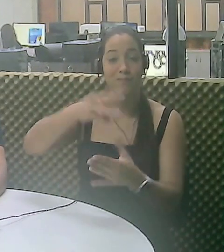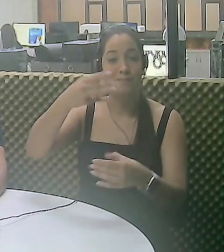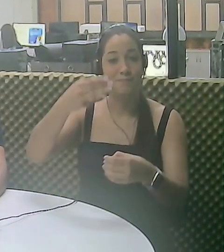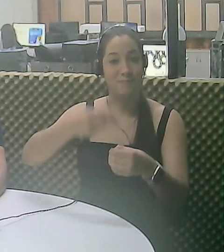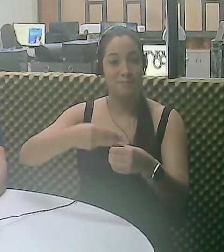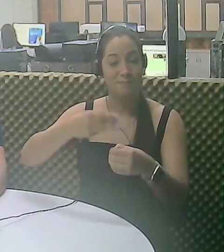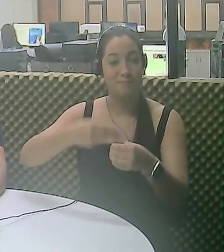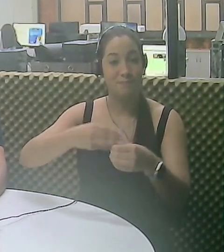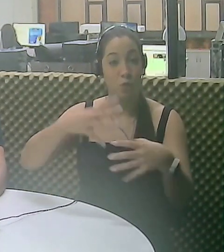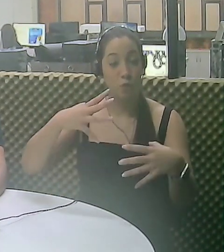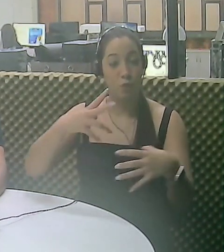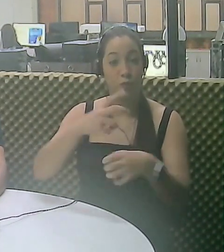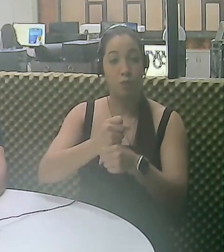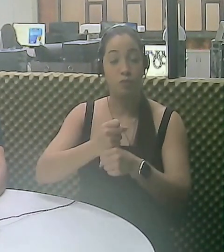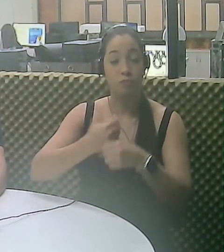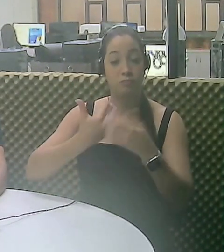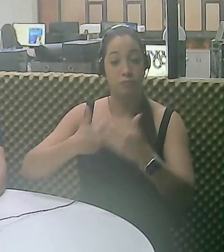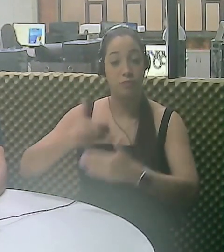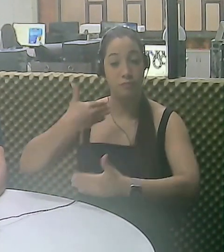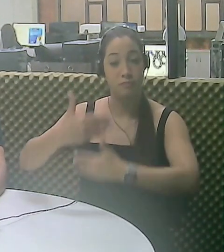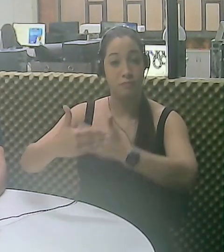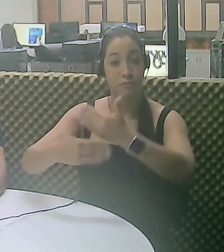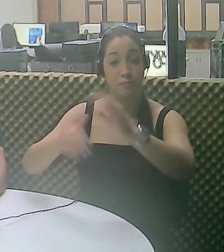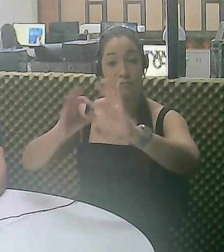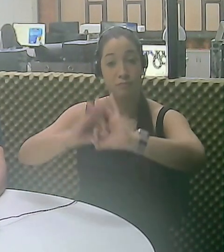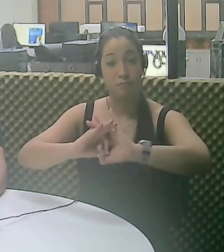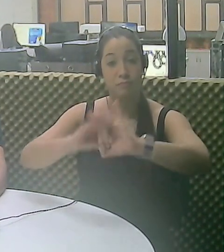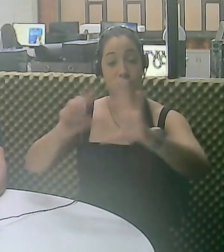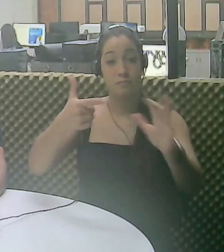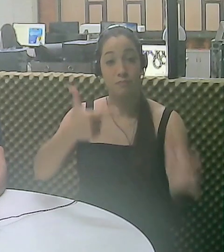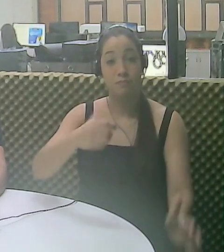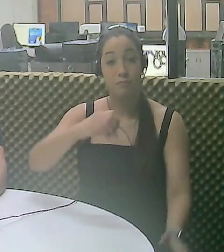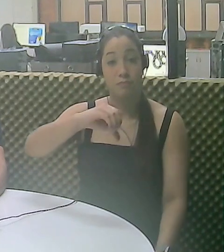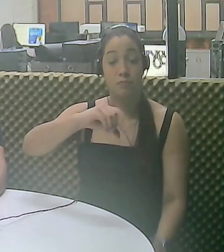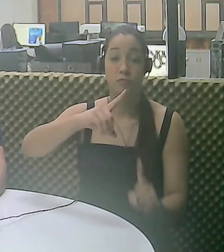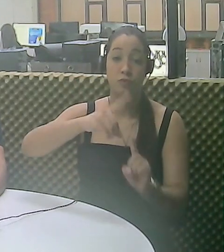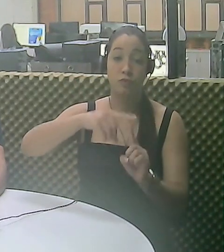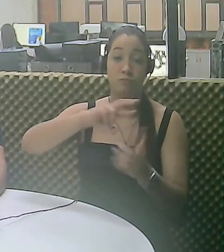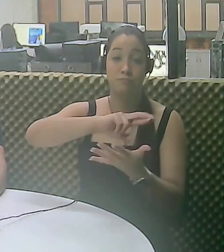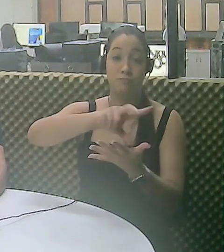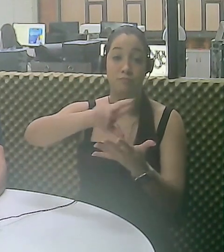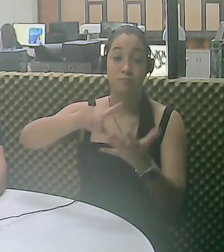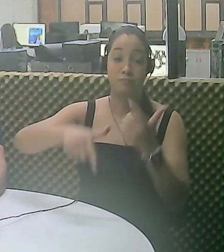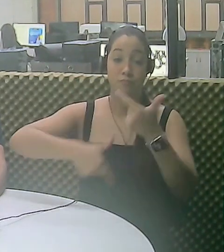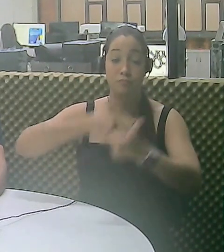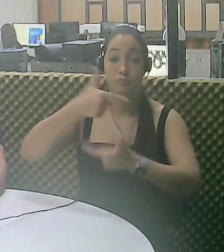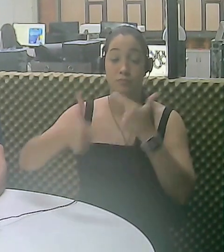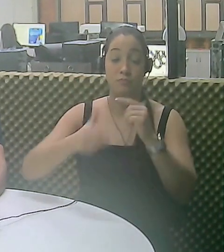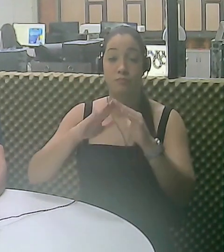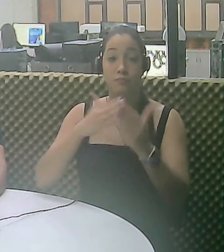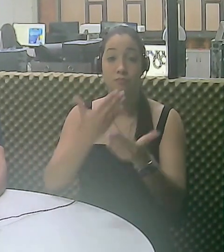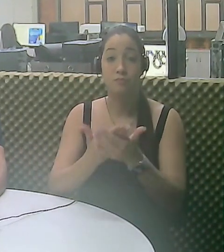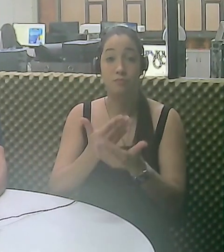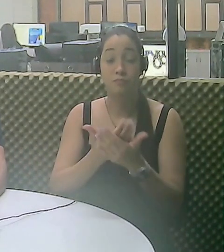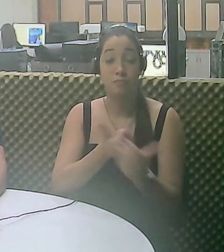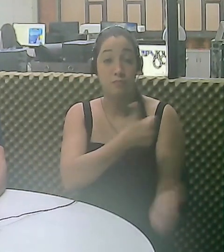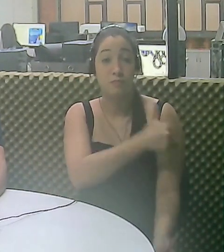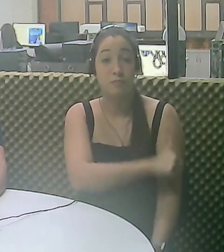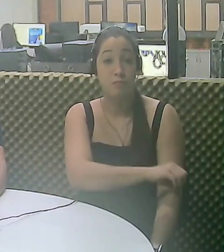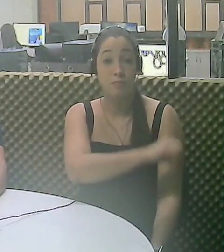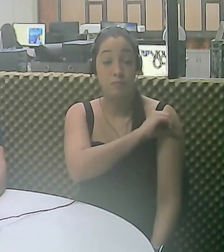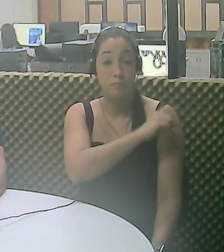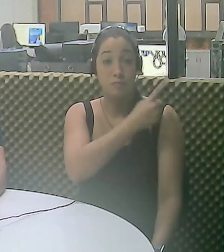Município. Ao todo, o processo seletivo disponibiliza 29 tipos de cargos para os níveis de escolaridade: